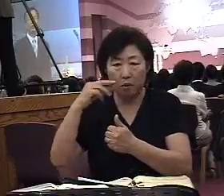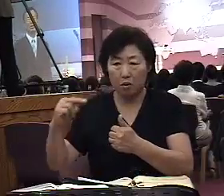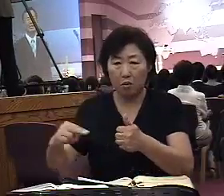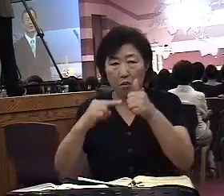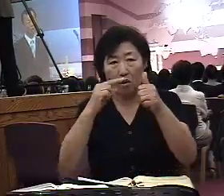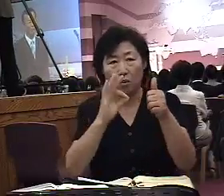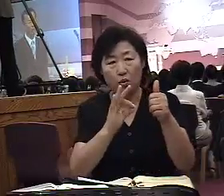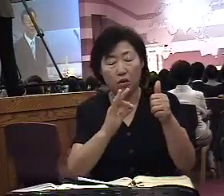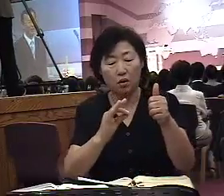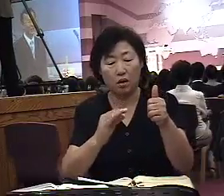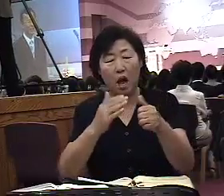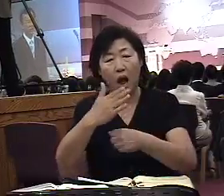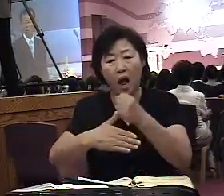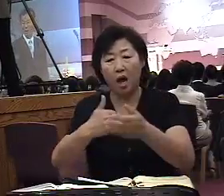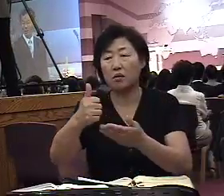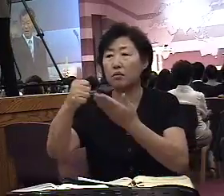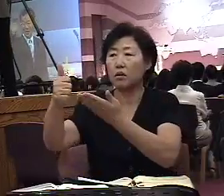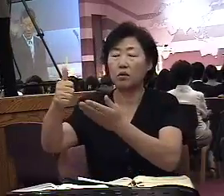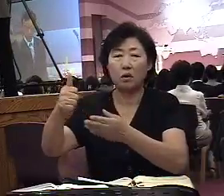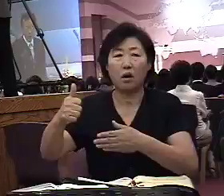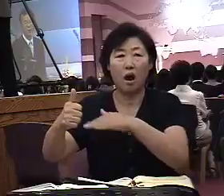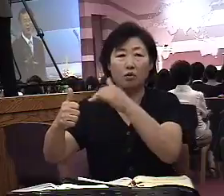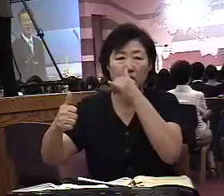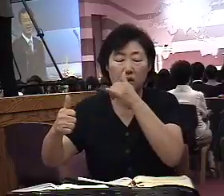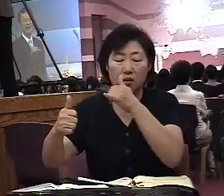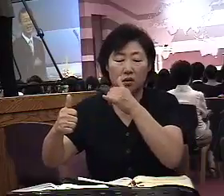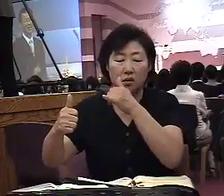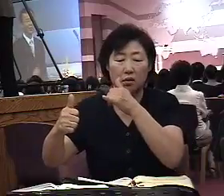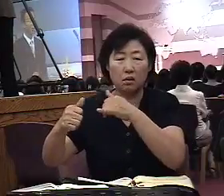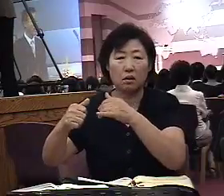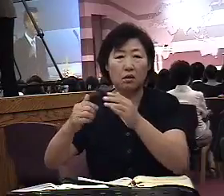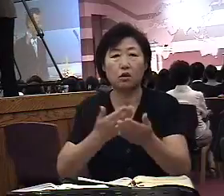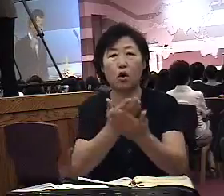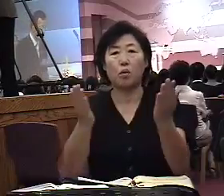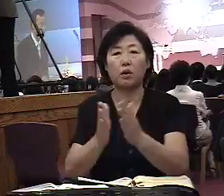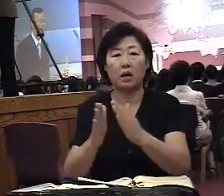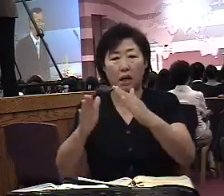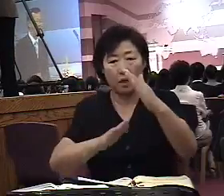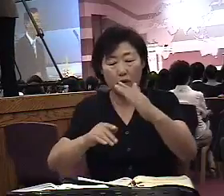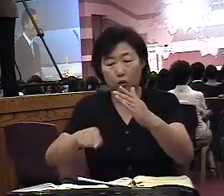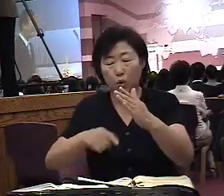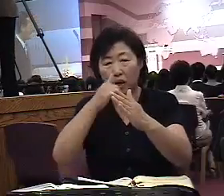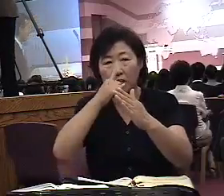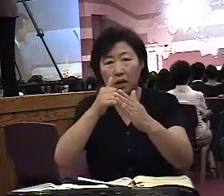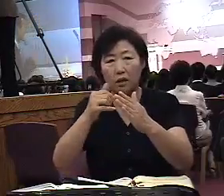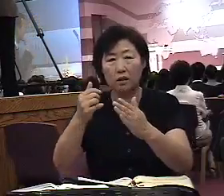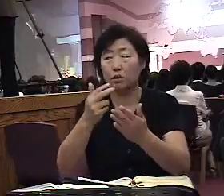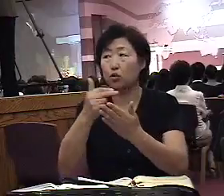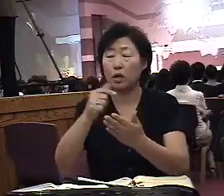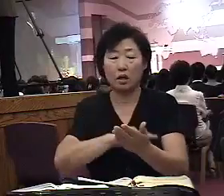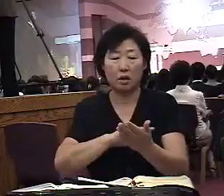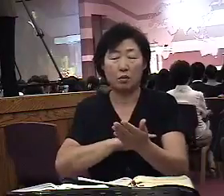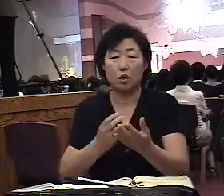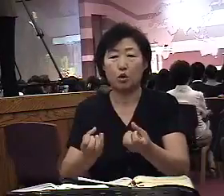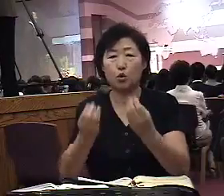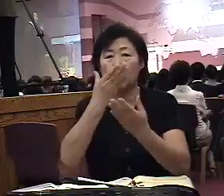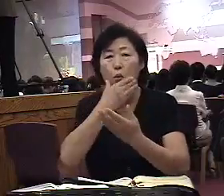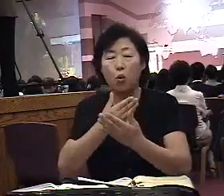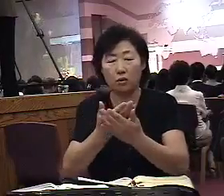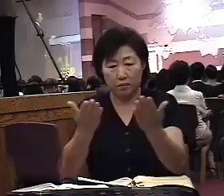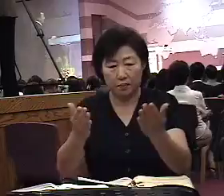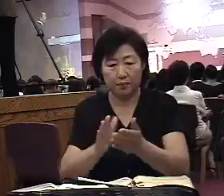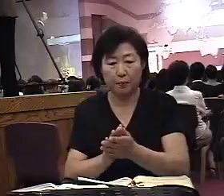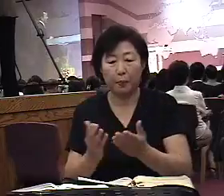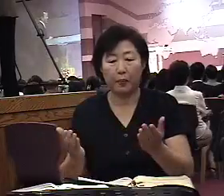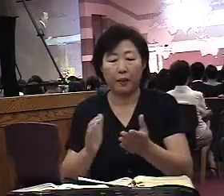하나님께로 갈 수 있는 축복이 여러분과 가정 속에 임하기를 주님의 이름으로 축원합니다. 율법을 우리에게 허락하신